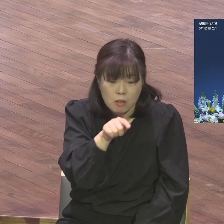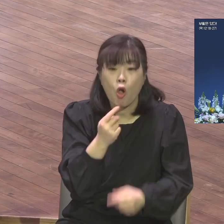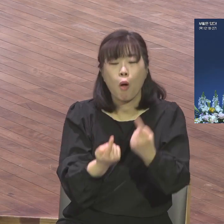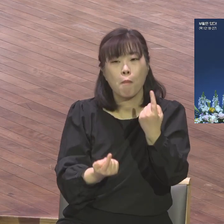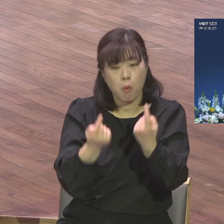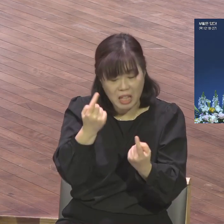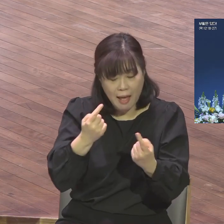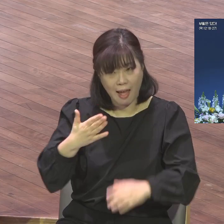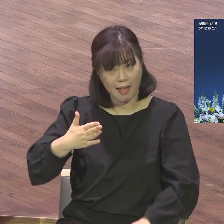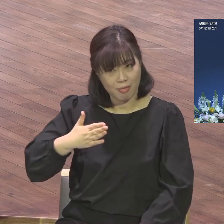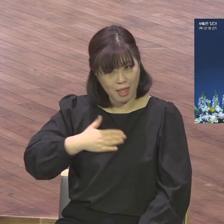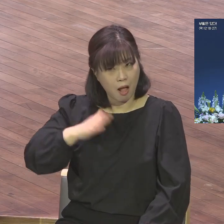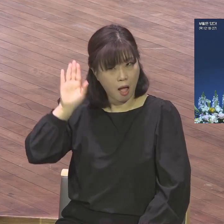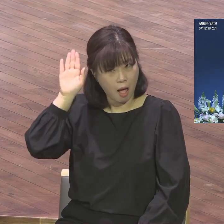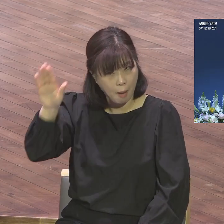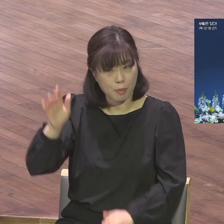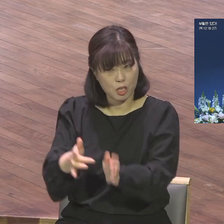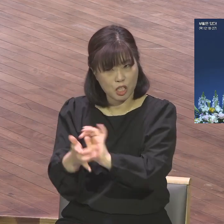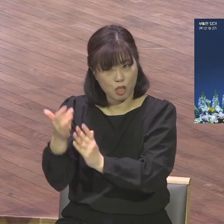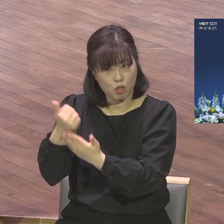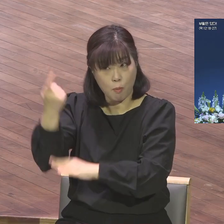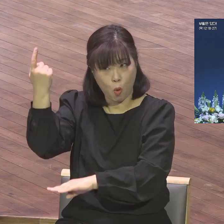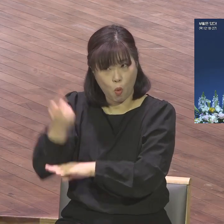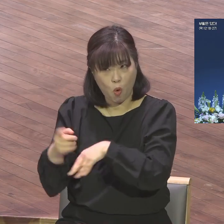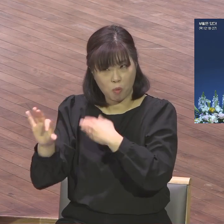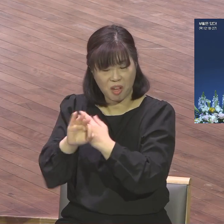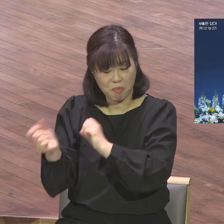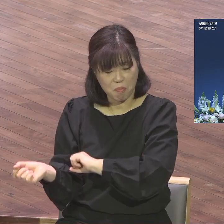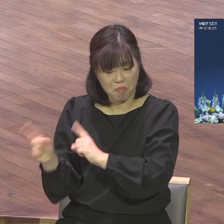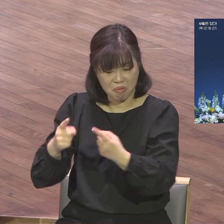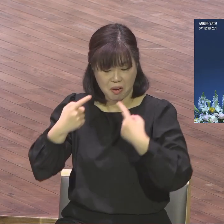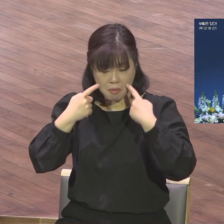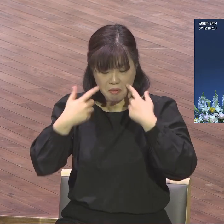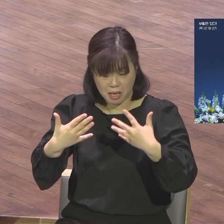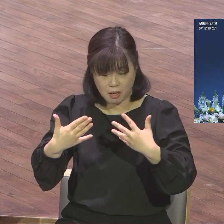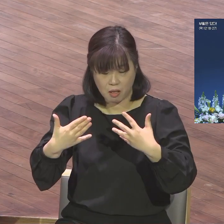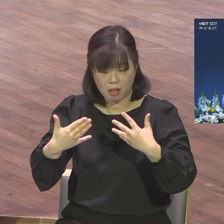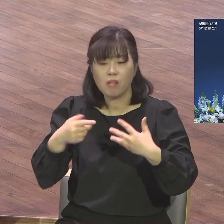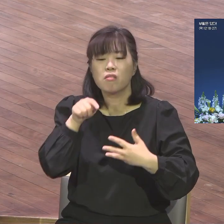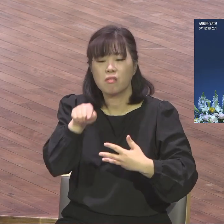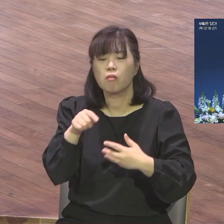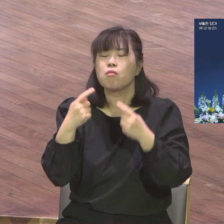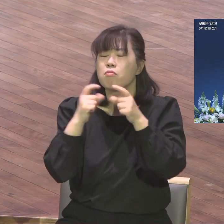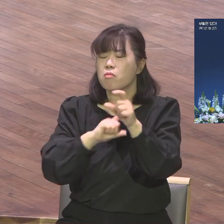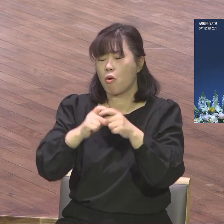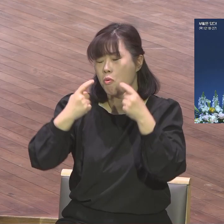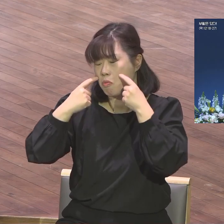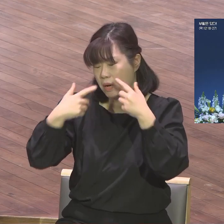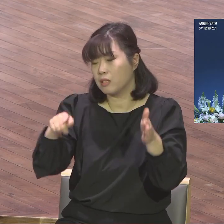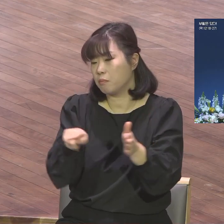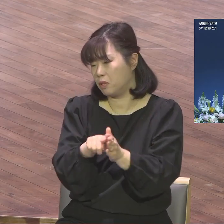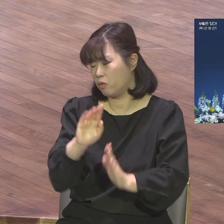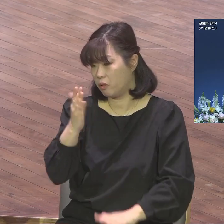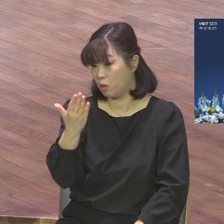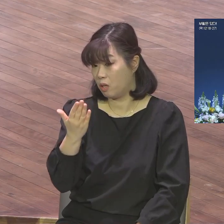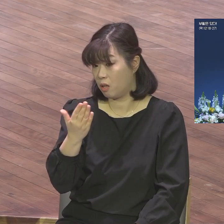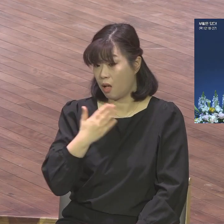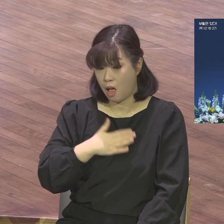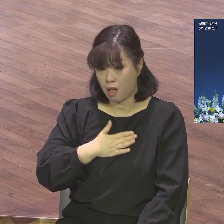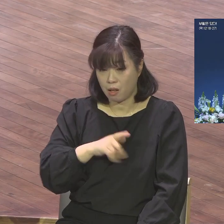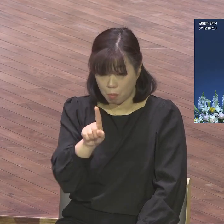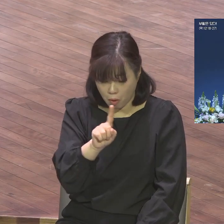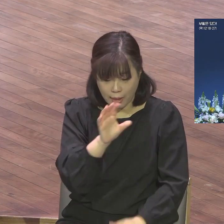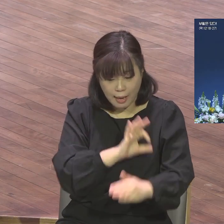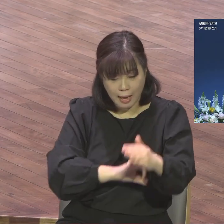분명해야 된다. 아멘. 아침에 일어나는 거 의심할 사람 없잖아요. 그보다